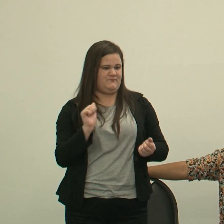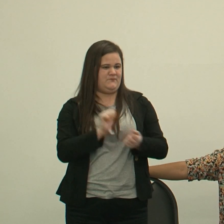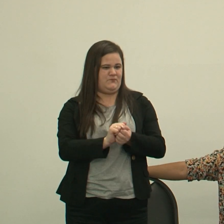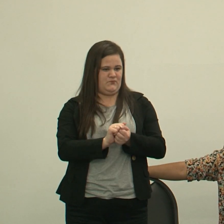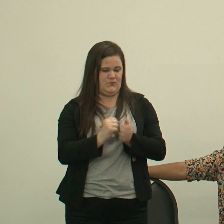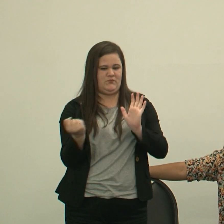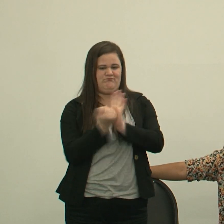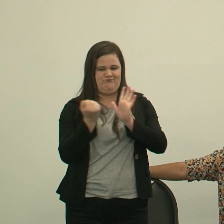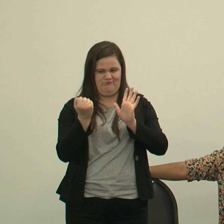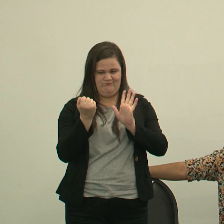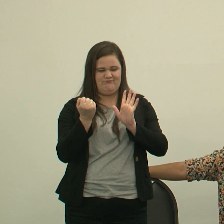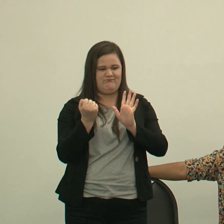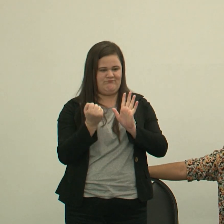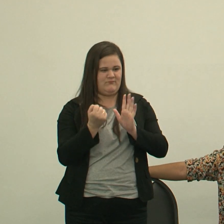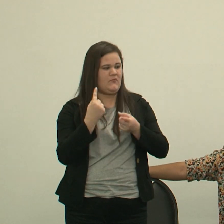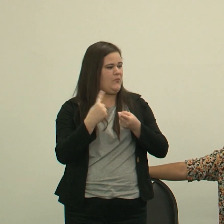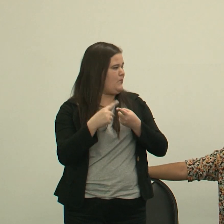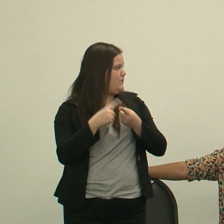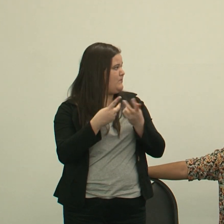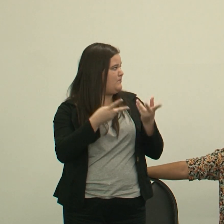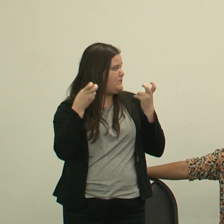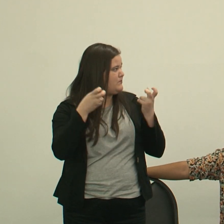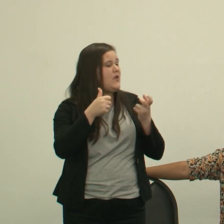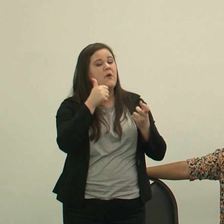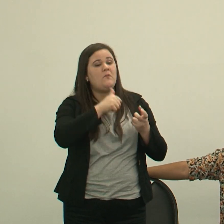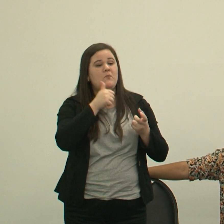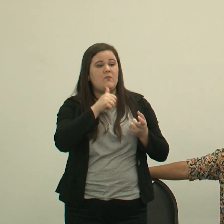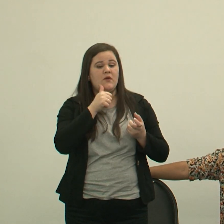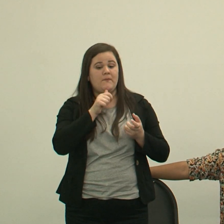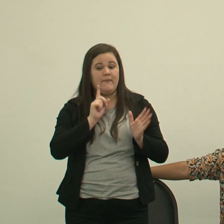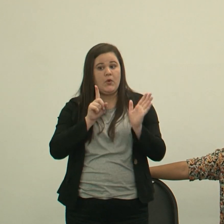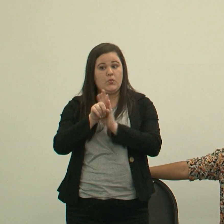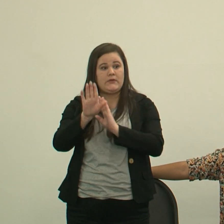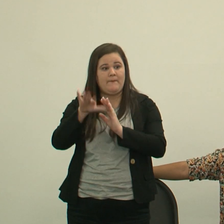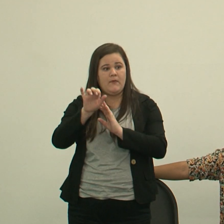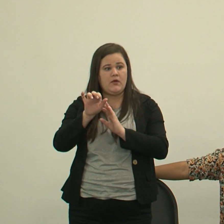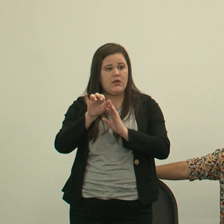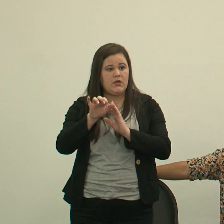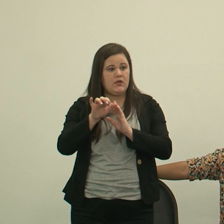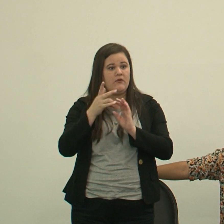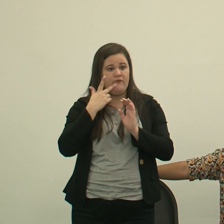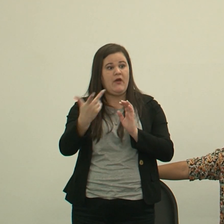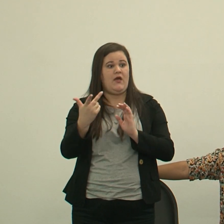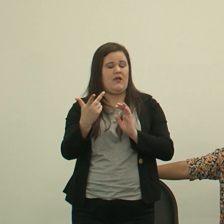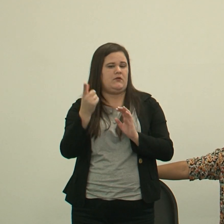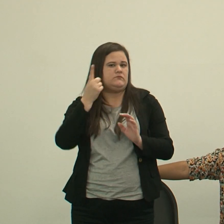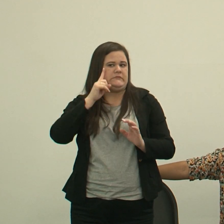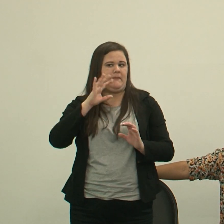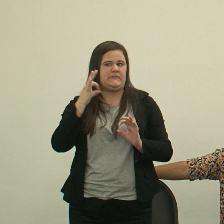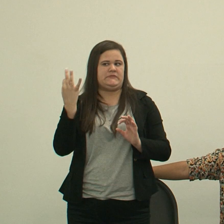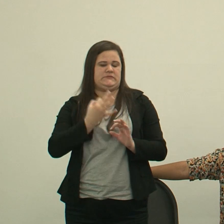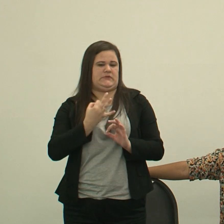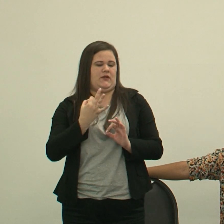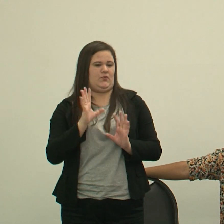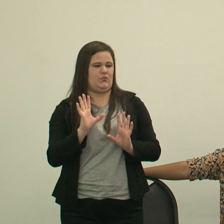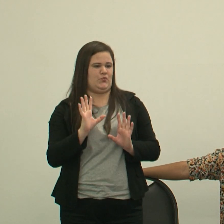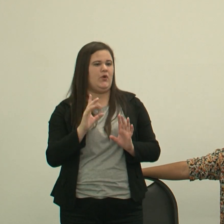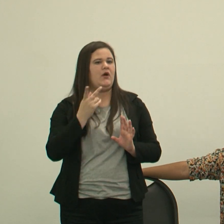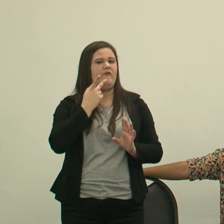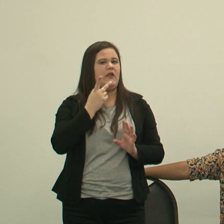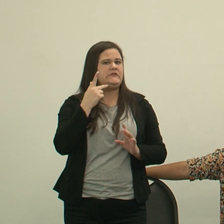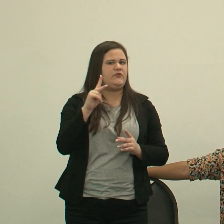também, né? Porque repara que a senhora que chega para perguntar à mãe vai cheia de dedo, ela não sabe muito bem o que falar, seu